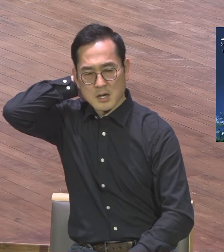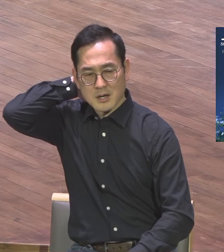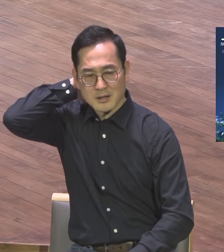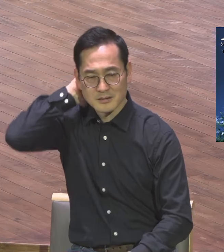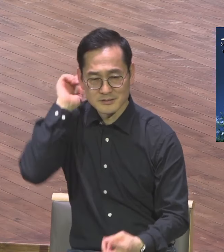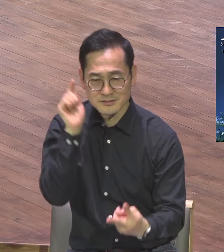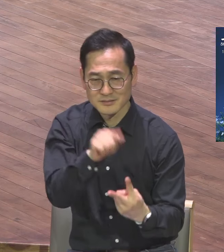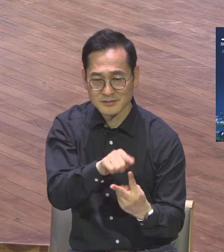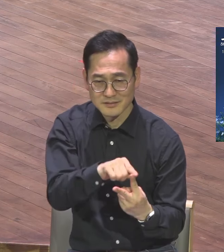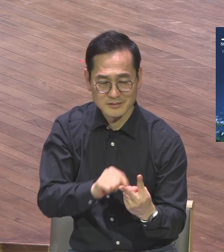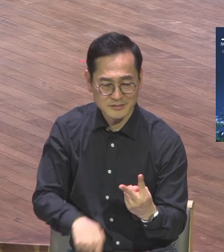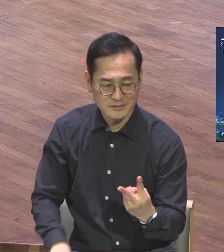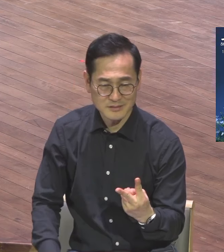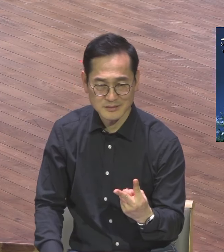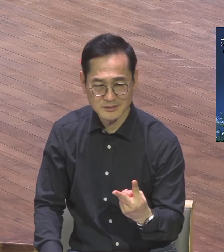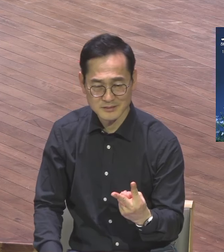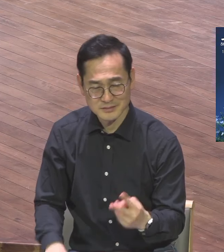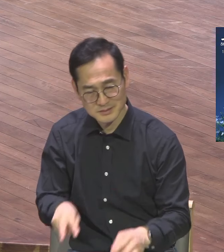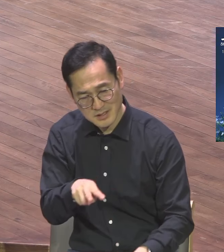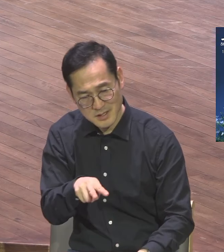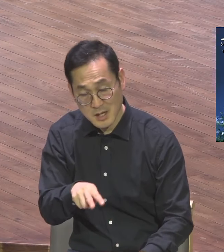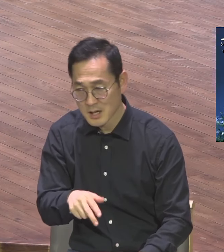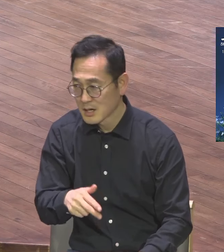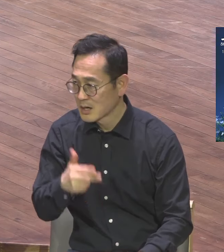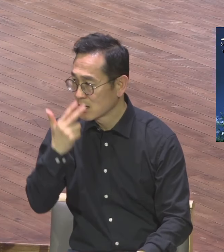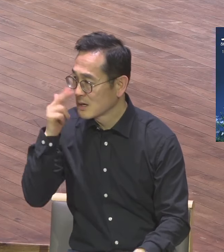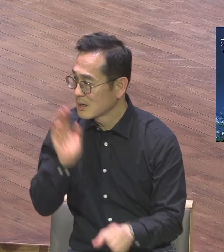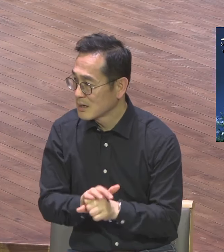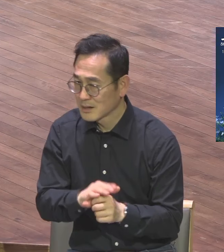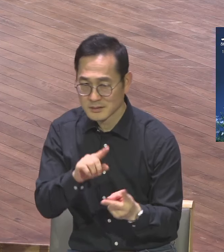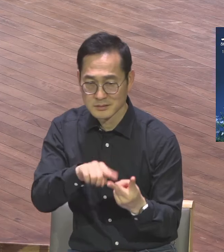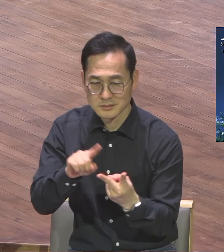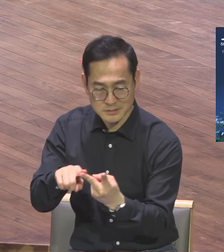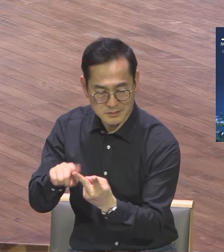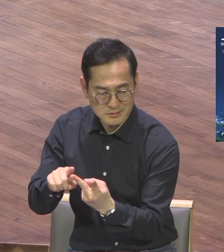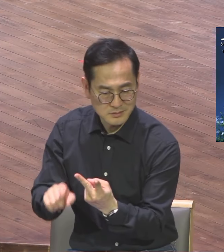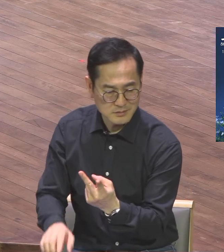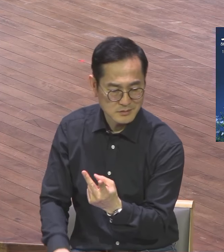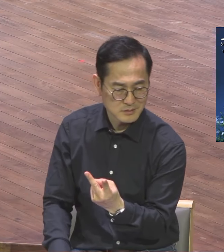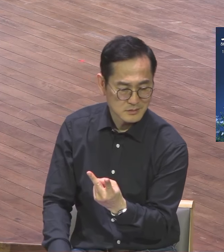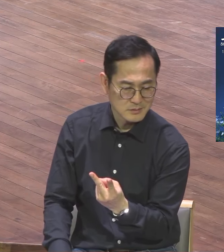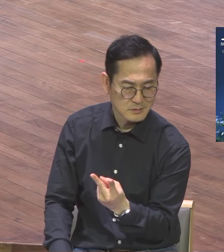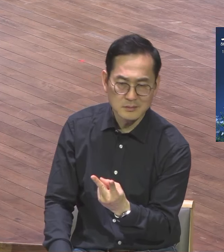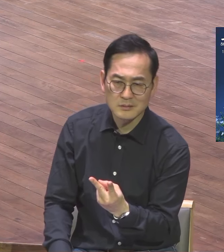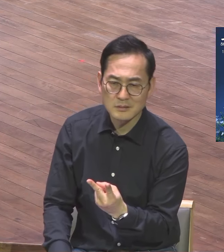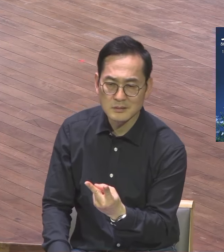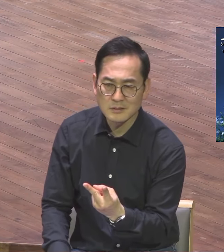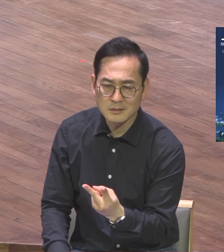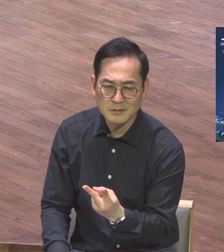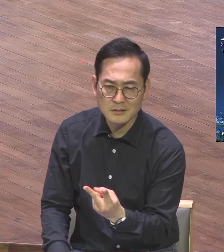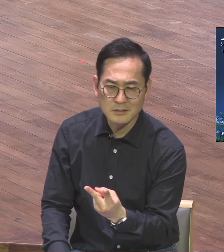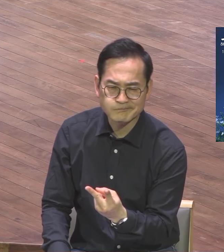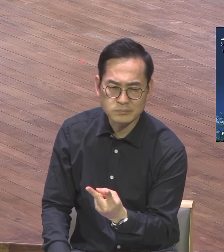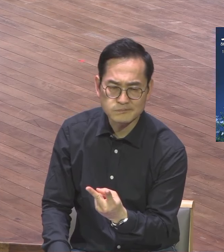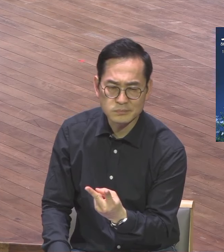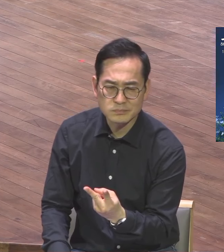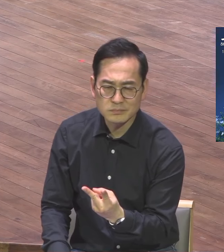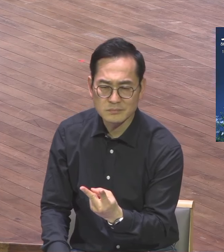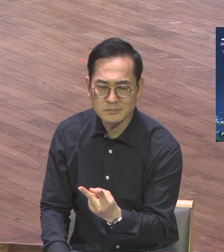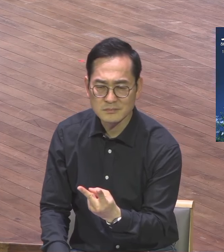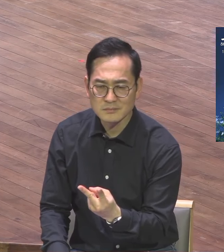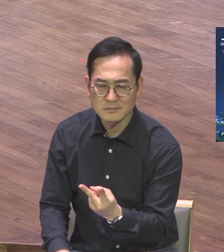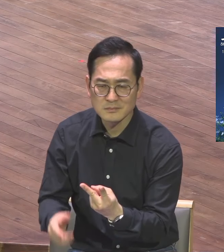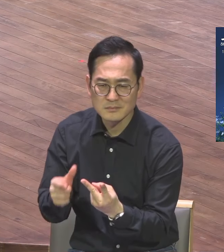열받게 만드는 사람. 열받게 만드는 그런 부류가 있고 다른 한 부류는 열을 식혀주는 부류가 있어요. 열 식혀주는 부류. 열받게